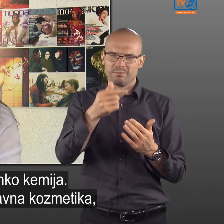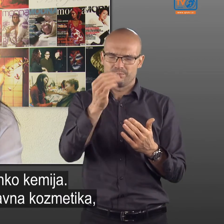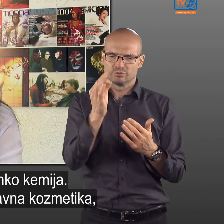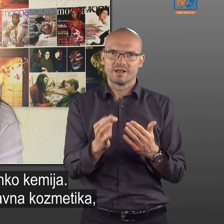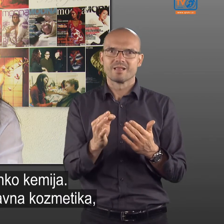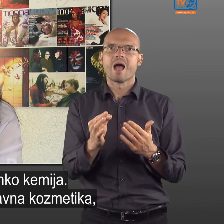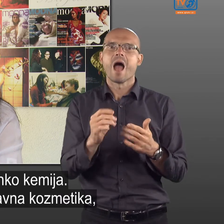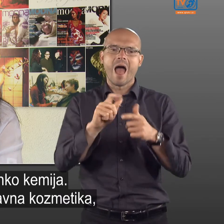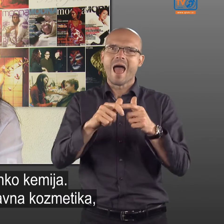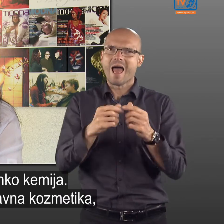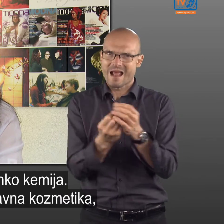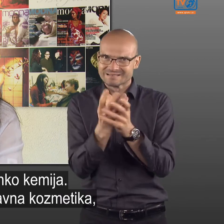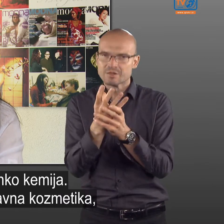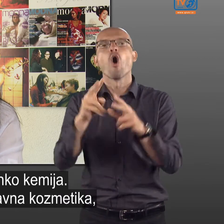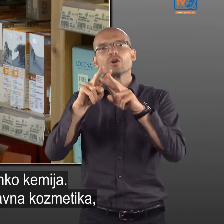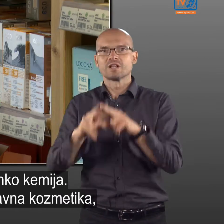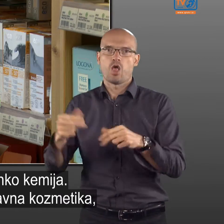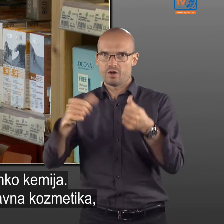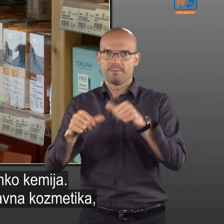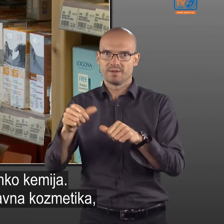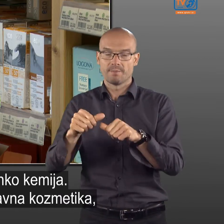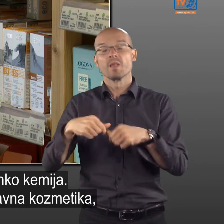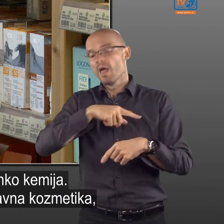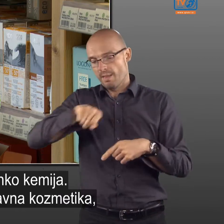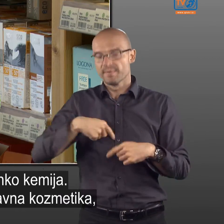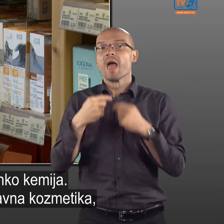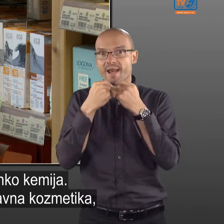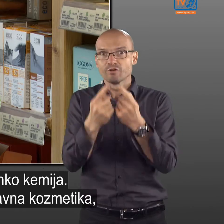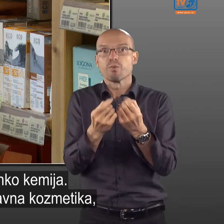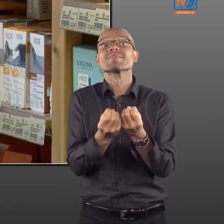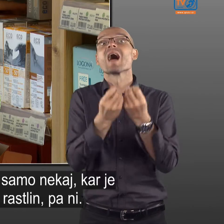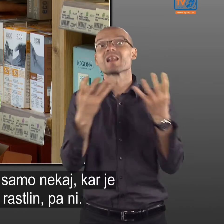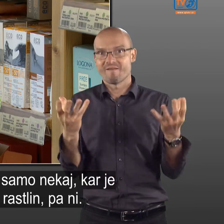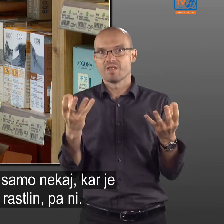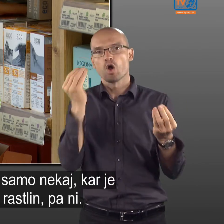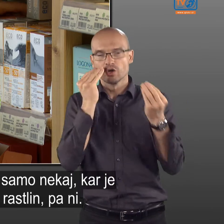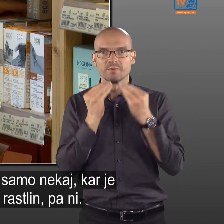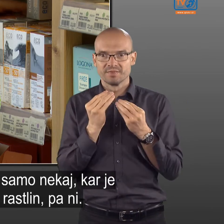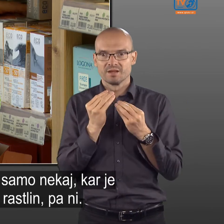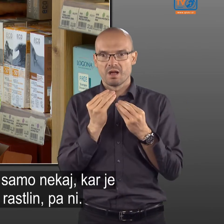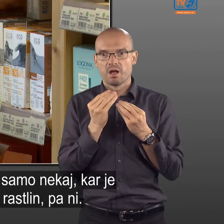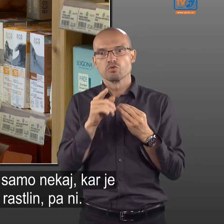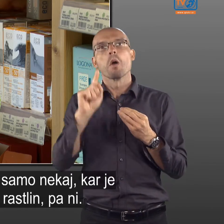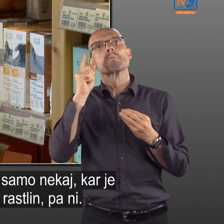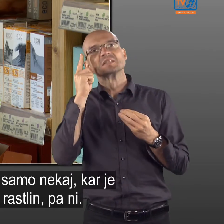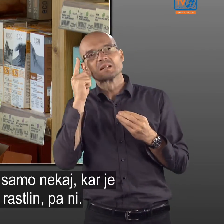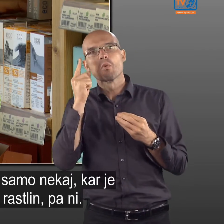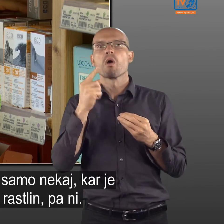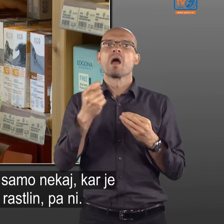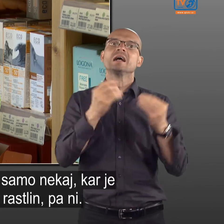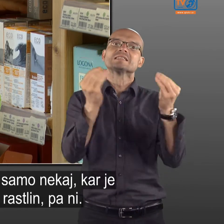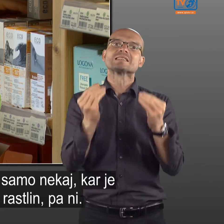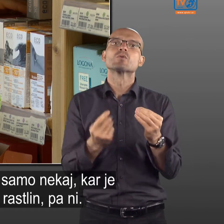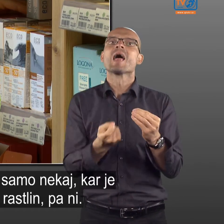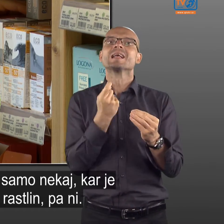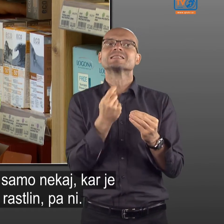kemija. To se pravi, mi rečemo naravna kozmetika, mislimo si, da je to samo nekaj, kar je